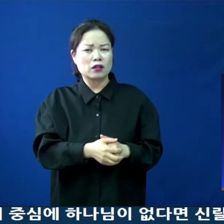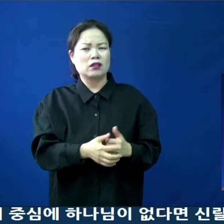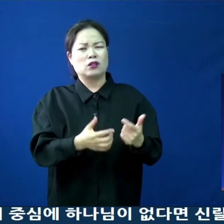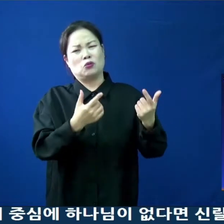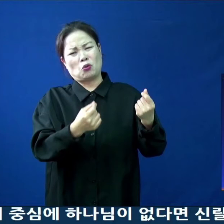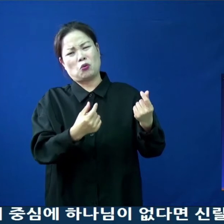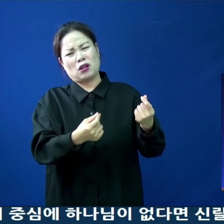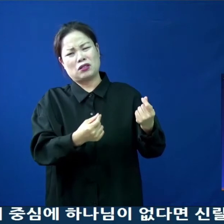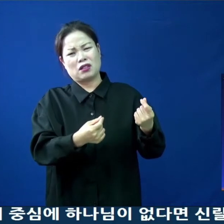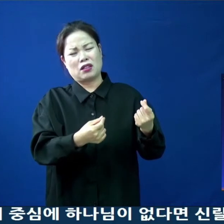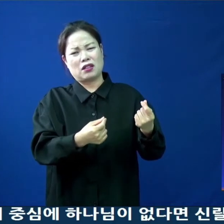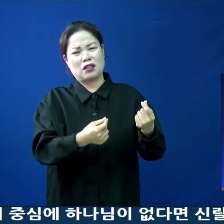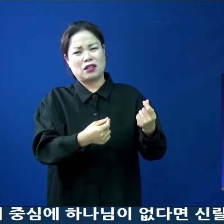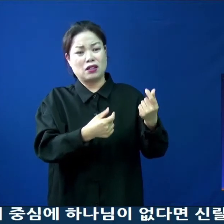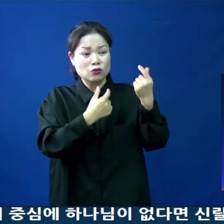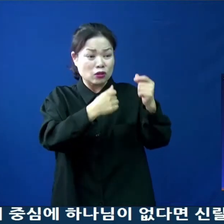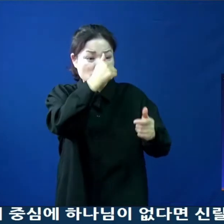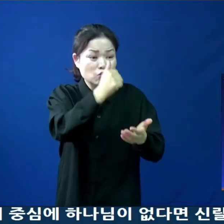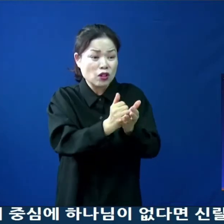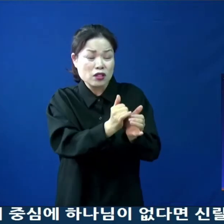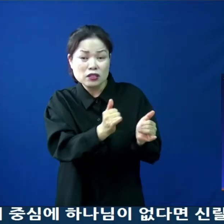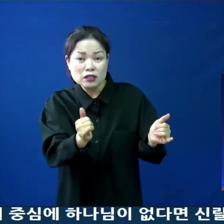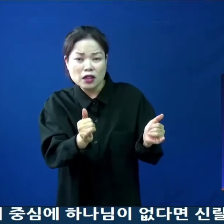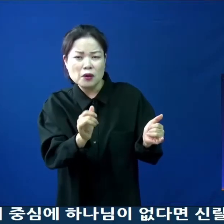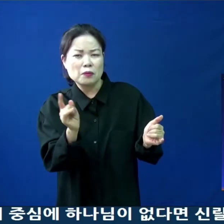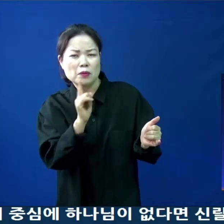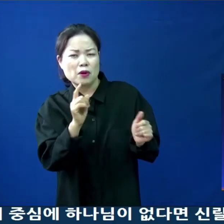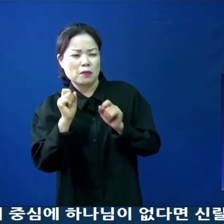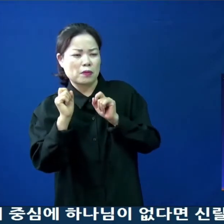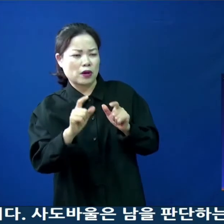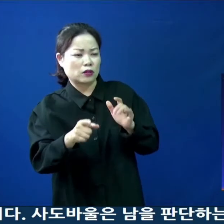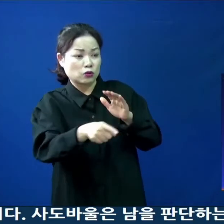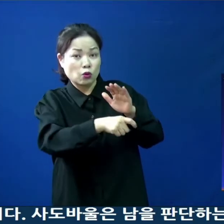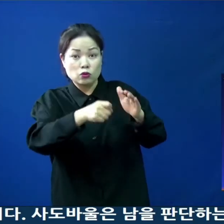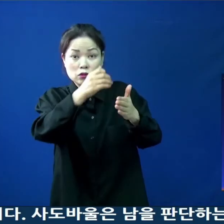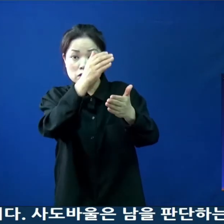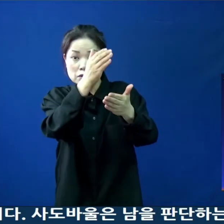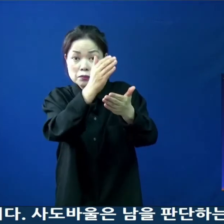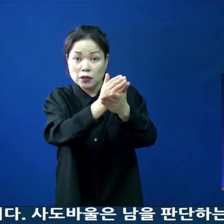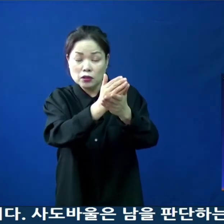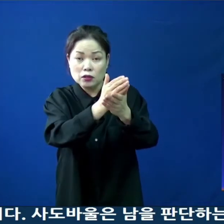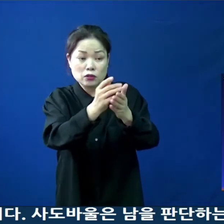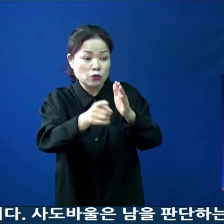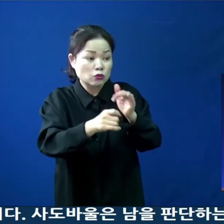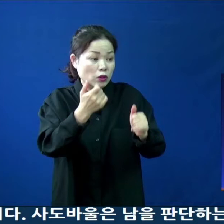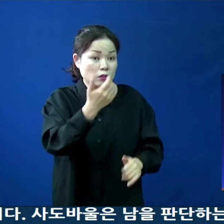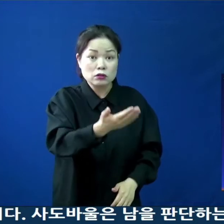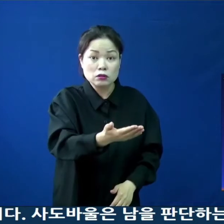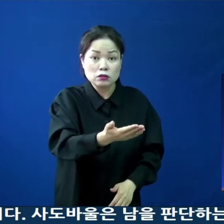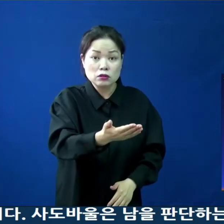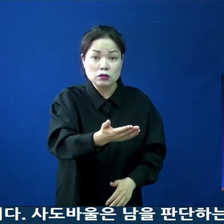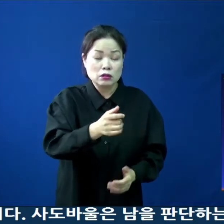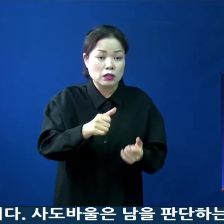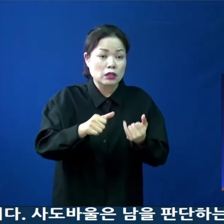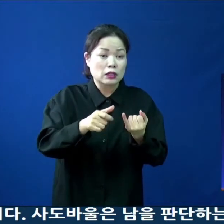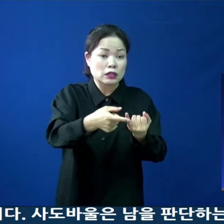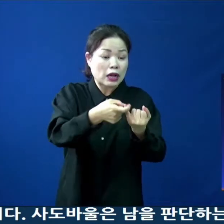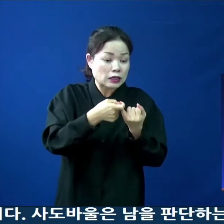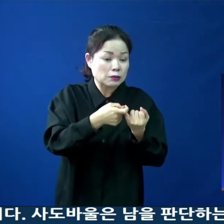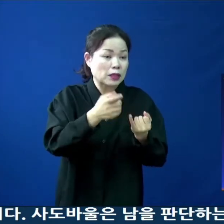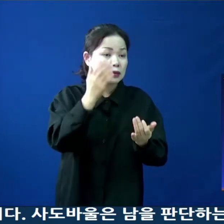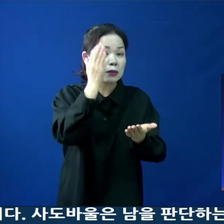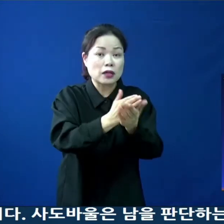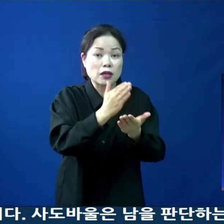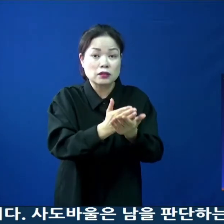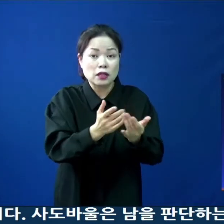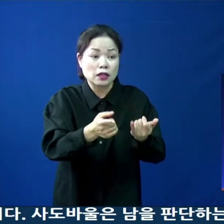동일한 죄인이다 라고 이야기하죠. 그래서 뭐라고 얘기합니까? 도둑질을 하지 말라 하는 네가 도둑질하느냐? 간음하지 말라 하는 네가